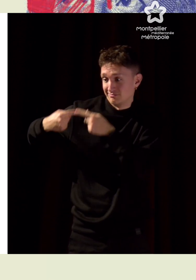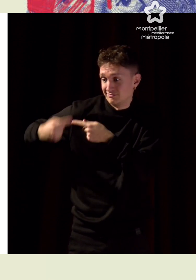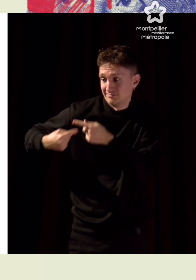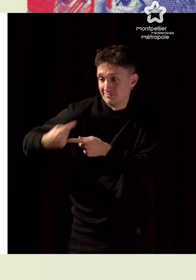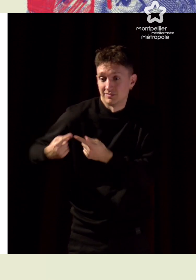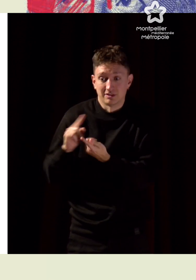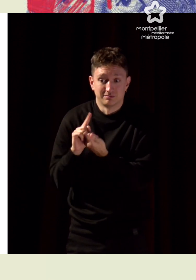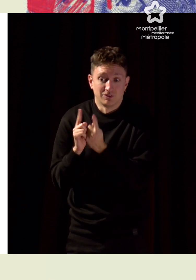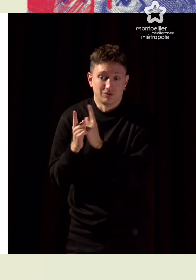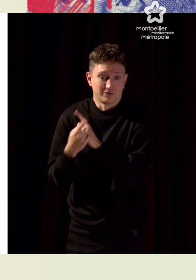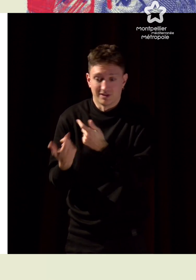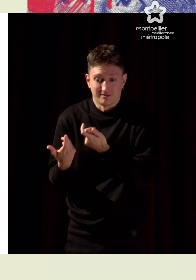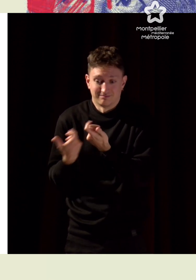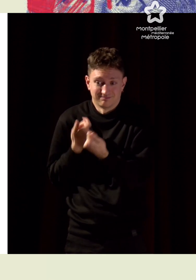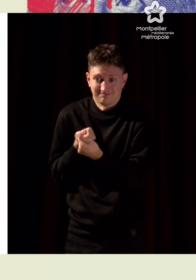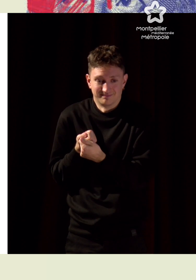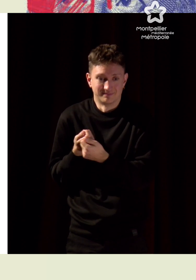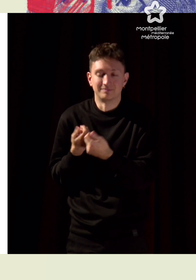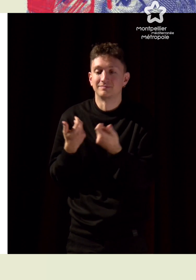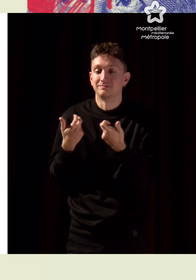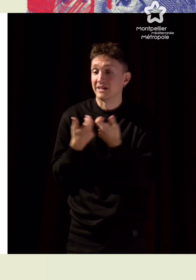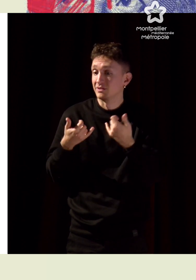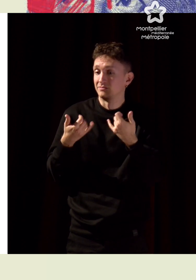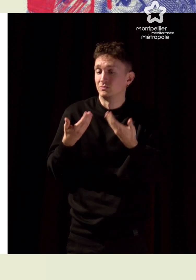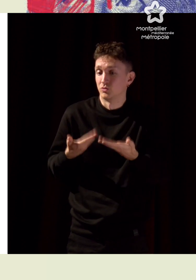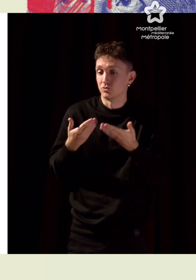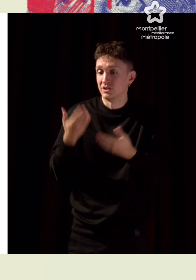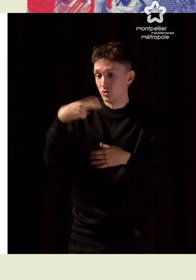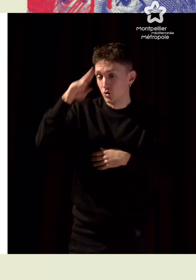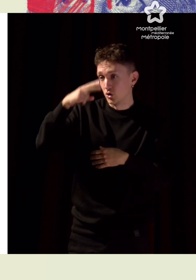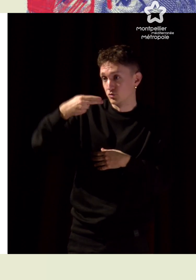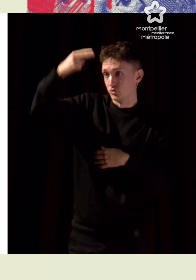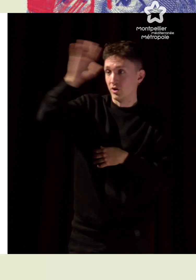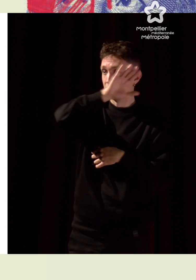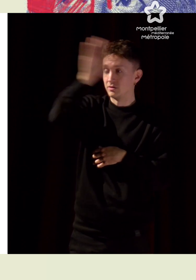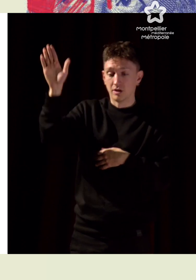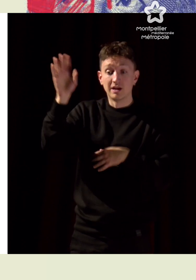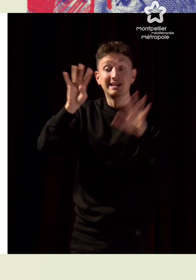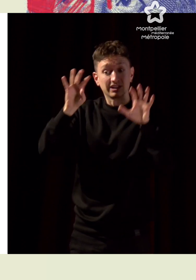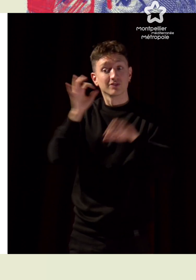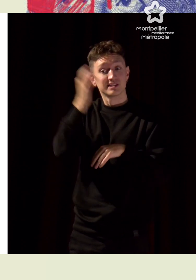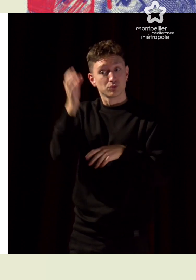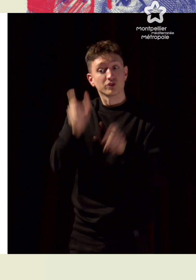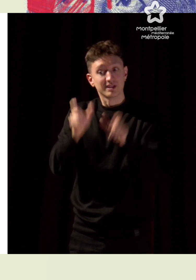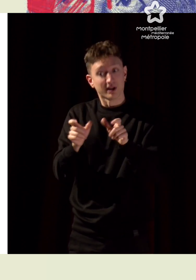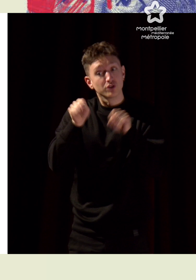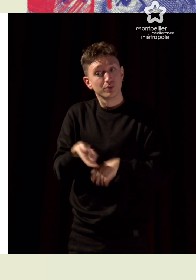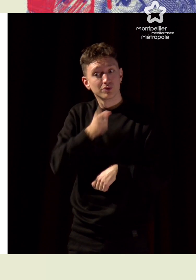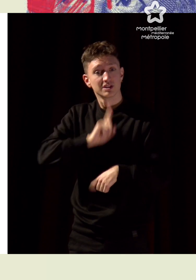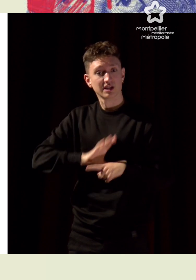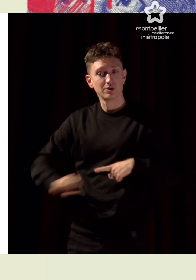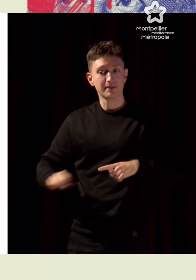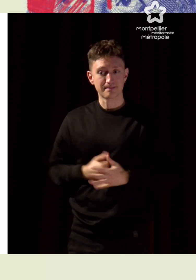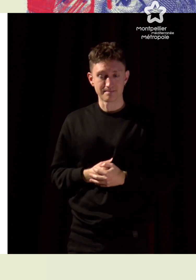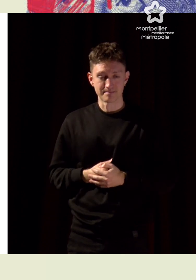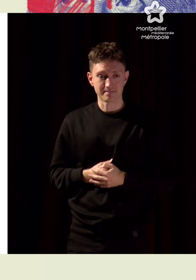point que, en Europe du Nord, par exemple, 90% des gens sont lactase persistants. Il y a d'autres endroits en